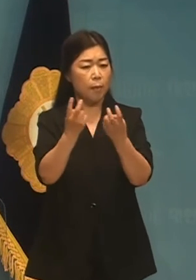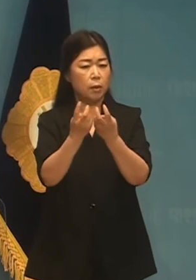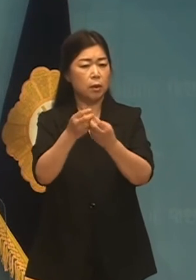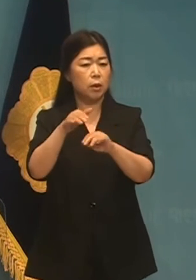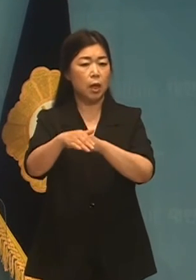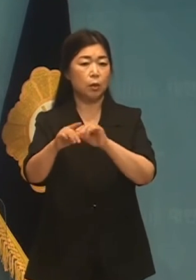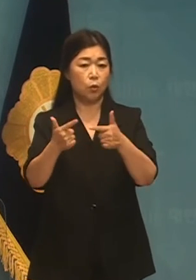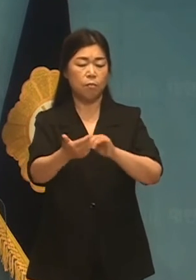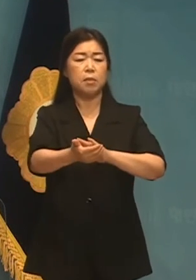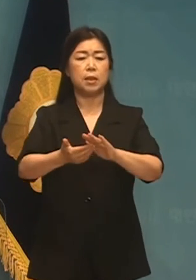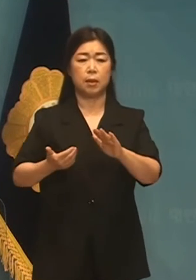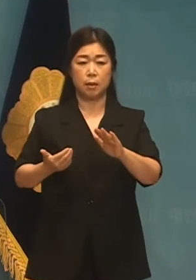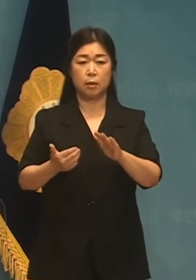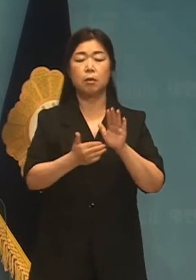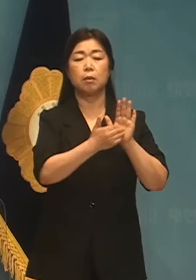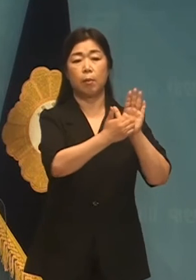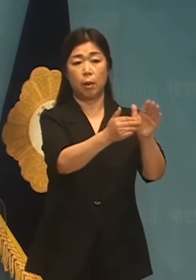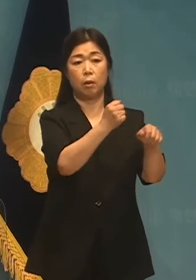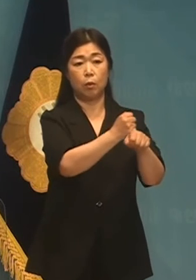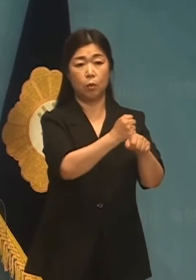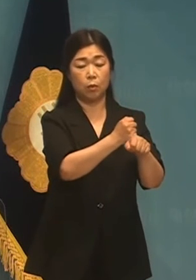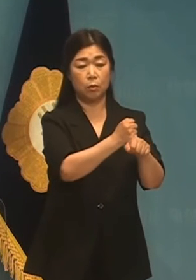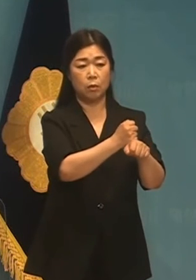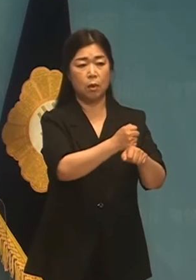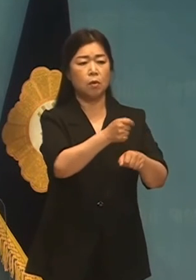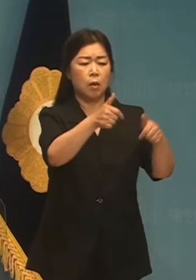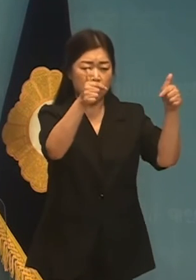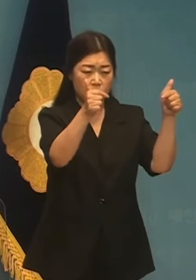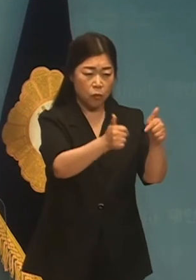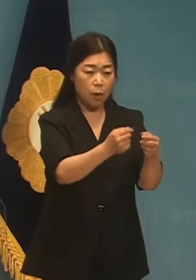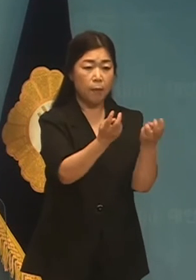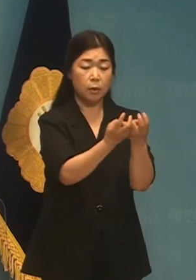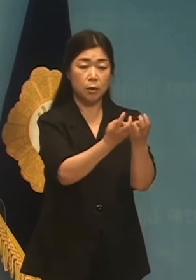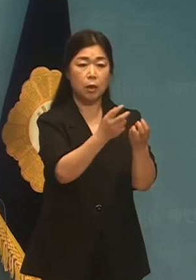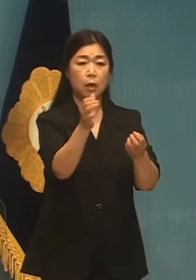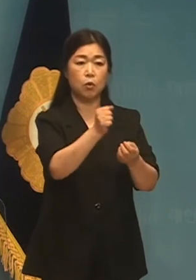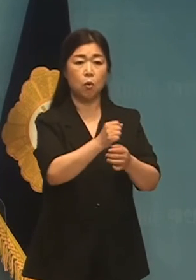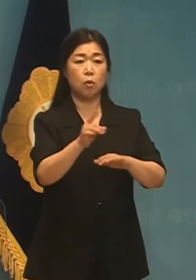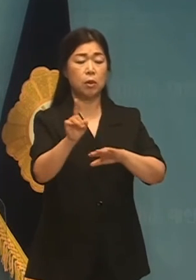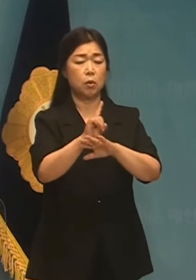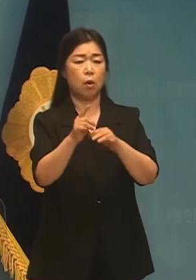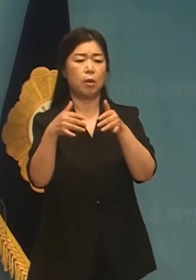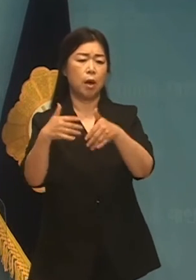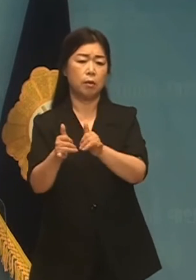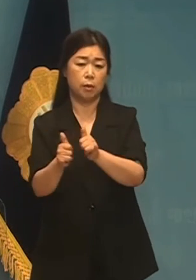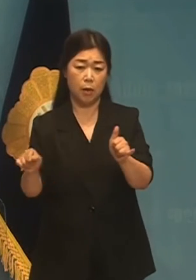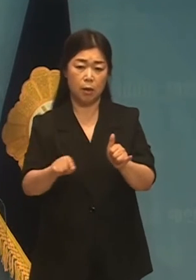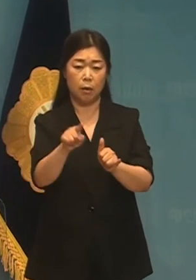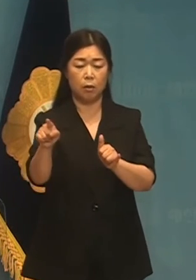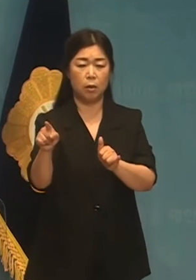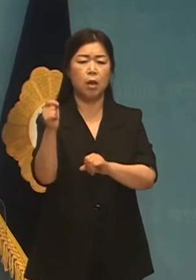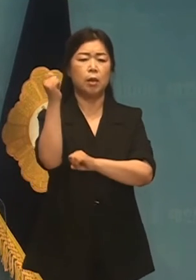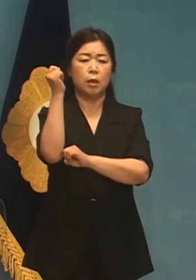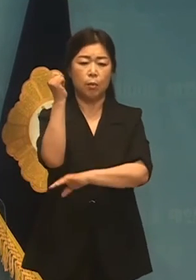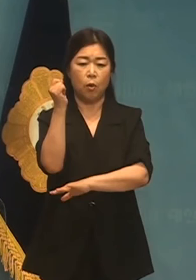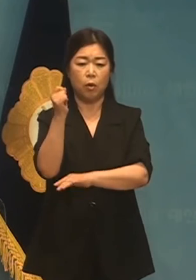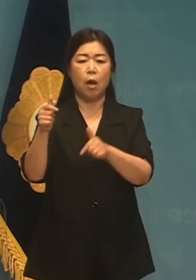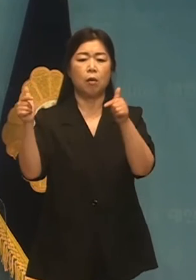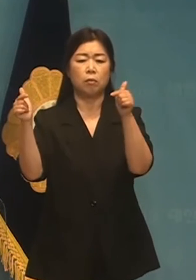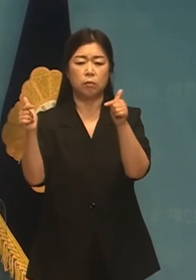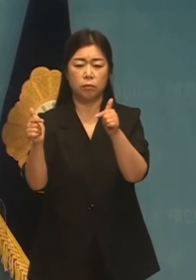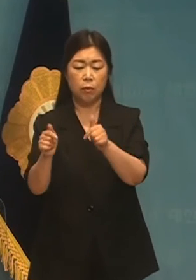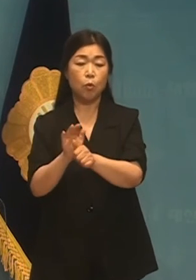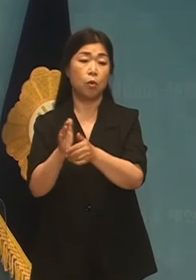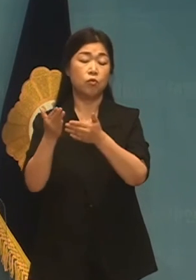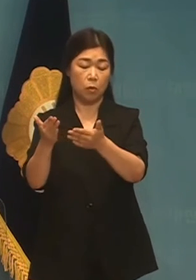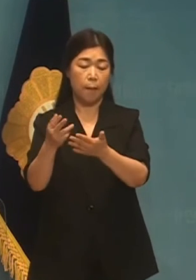아니라 사전적으로 예방하고 최소화하는 방식으로 디지털 약자의 발생을 근본적으로 억제하는